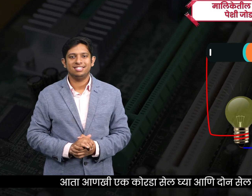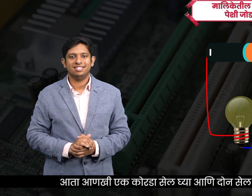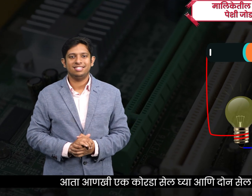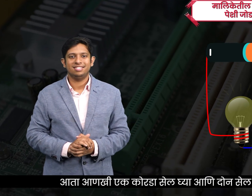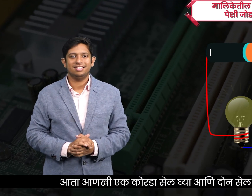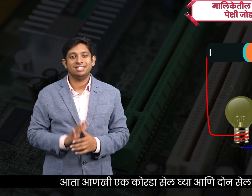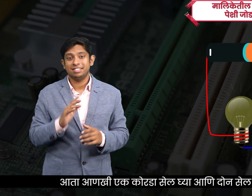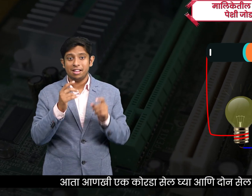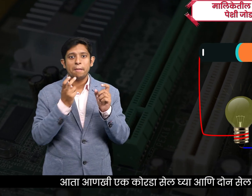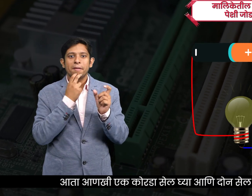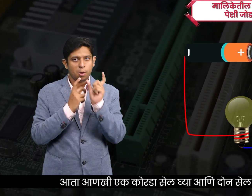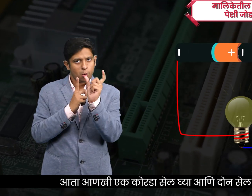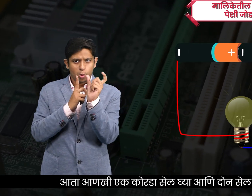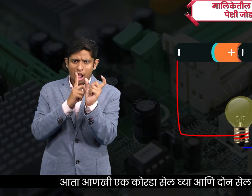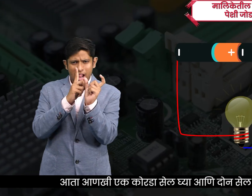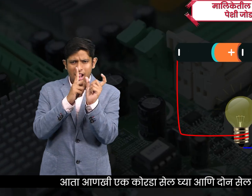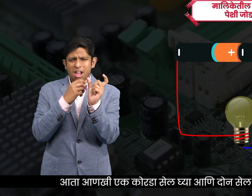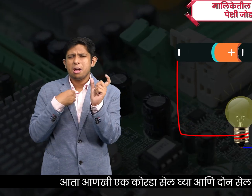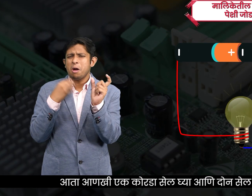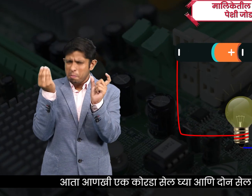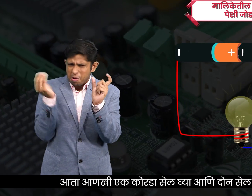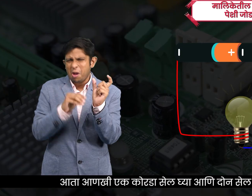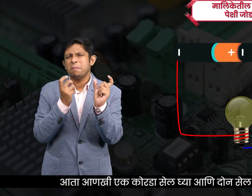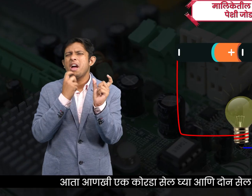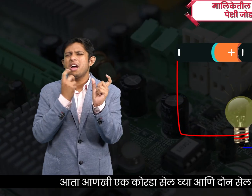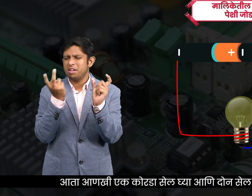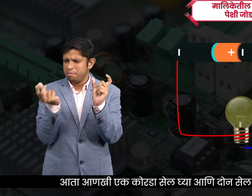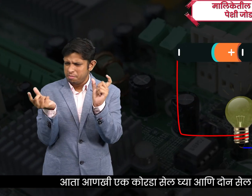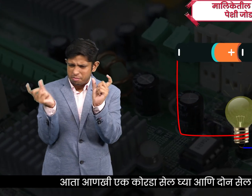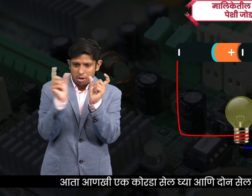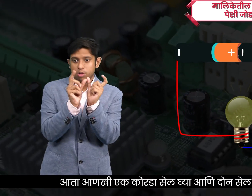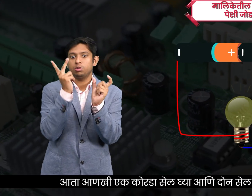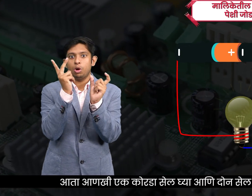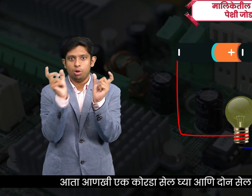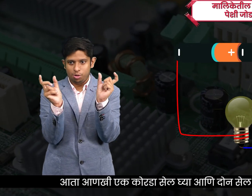आता आणखी एक कोरडा सेल घ्या आणि 2 सेल जोडा.